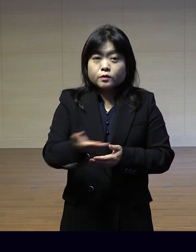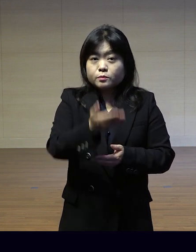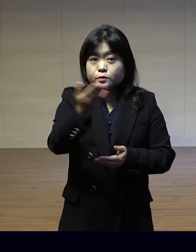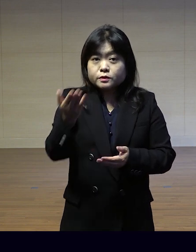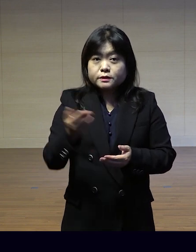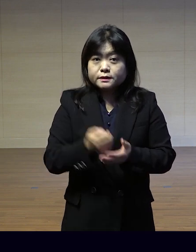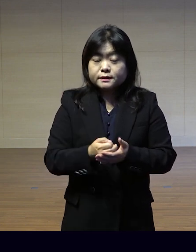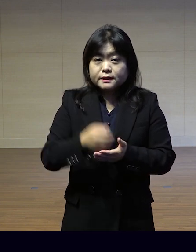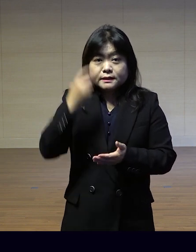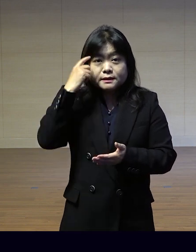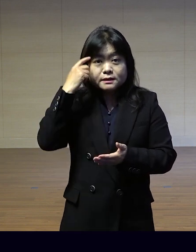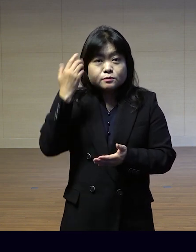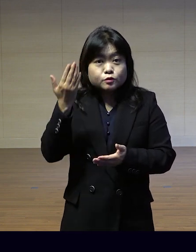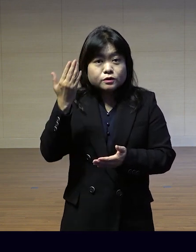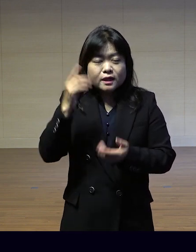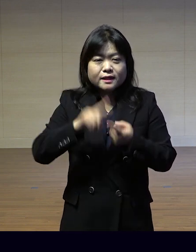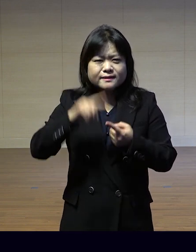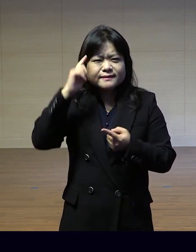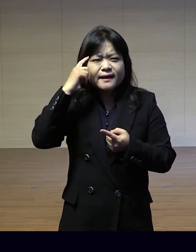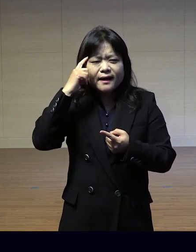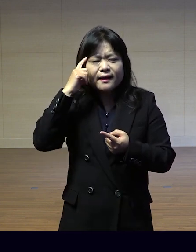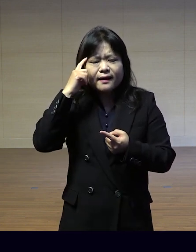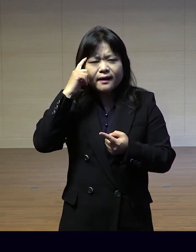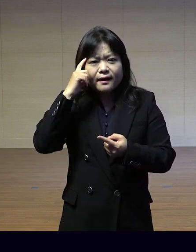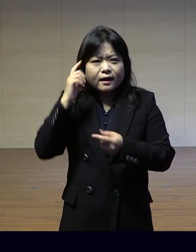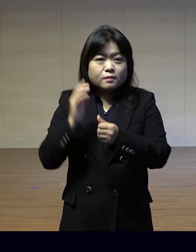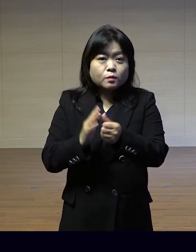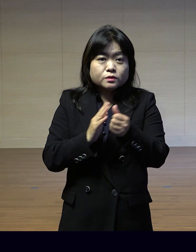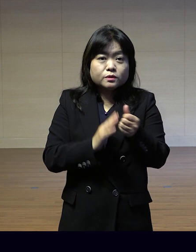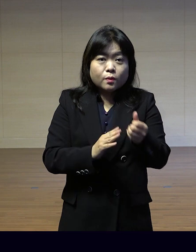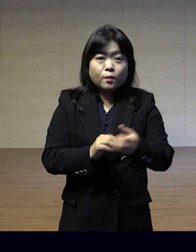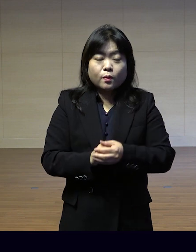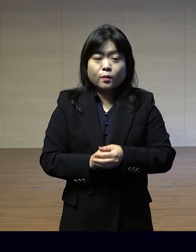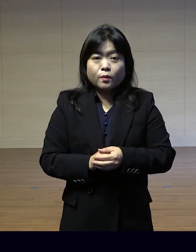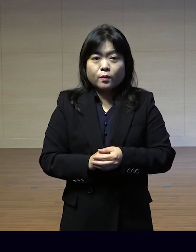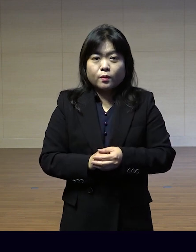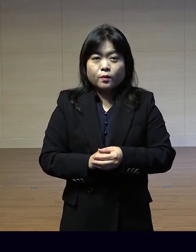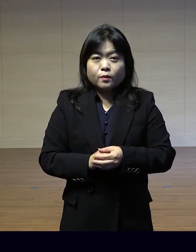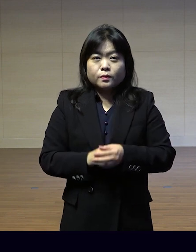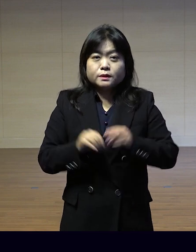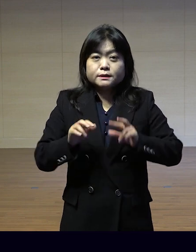한번 질문거리를 생각을 해보시고요. 지금